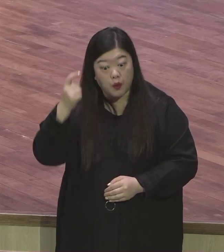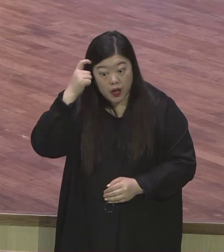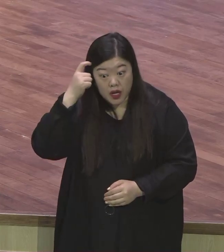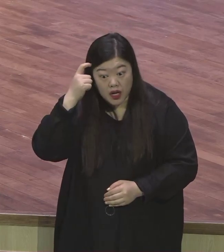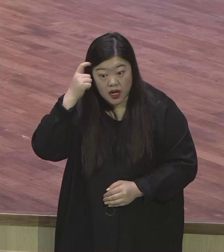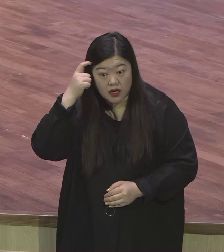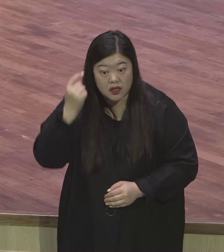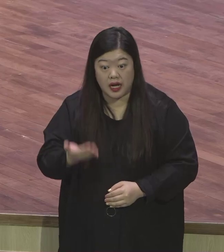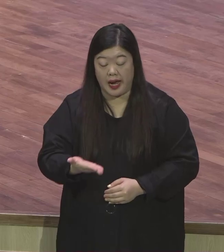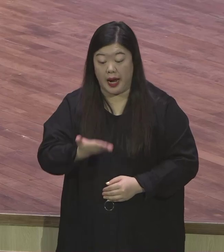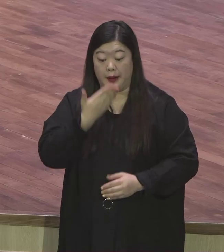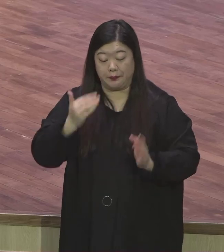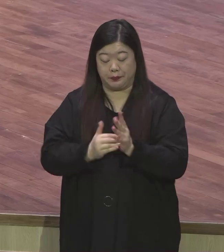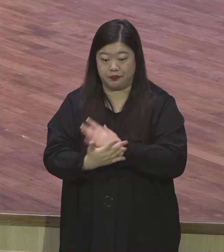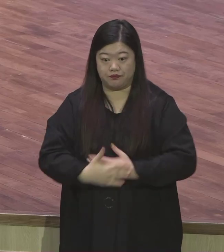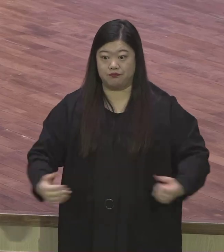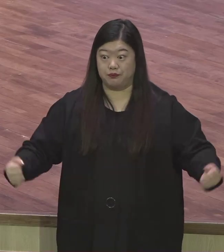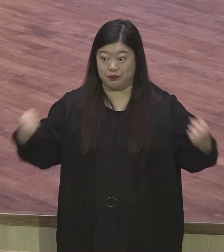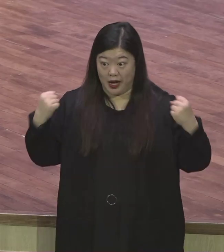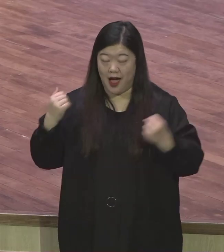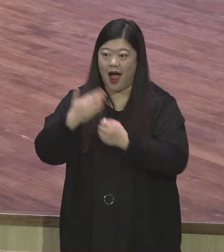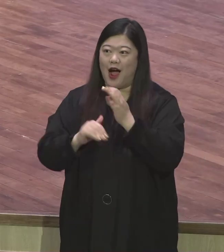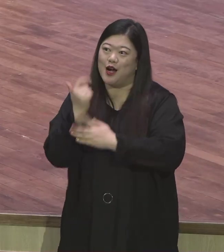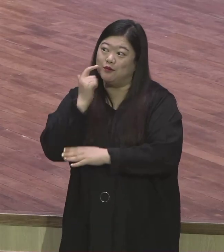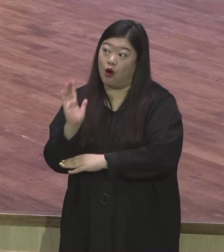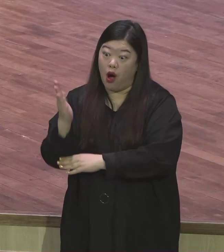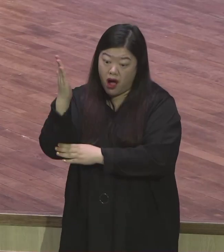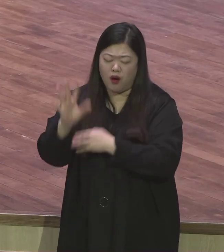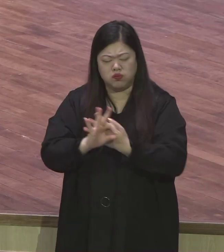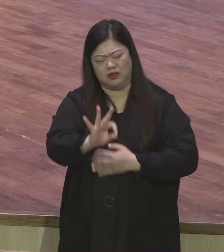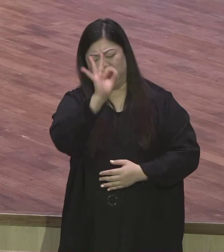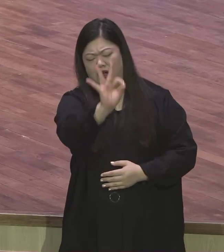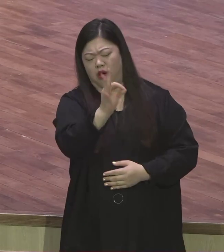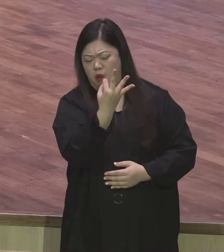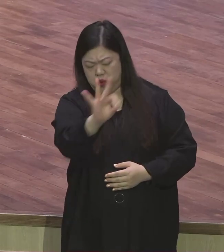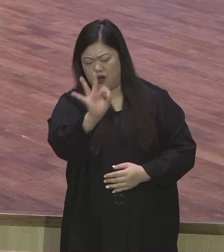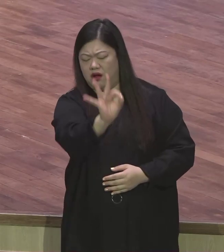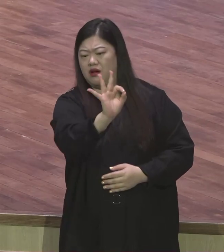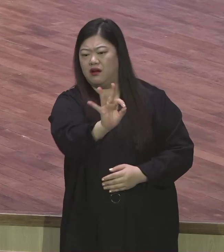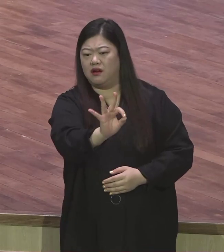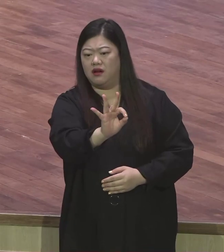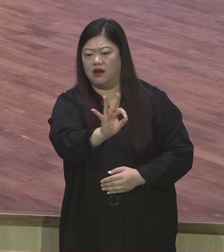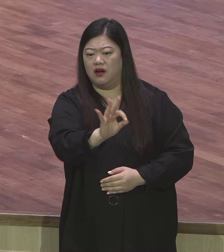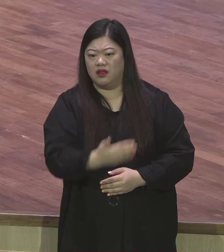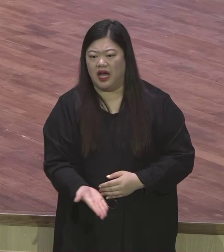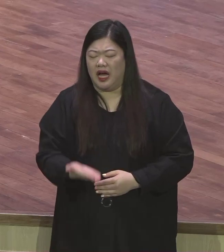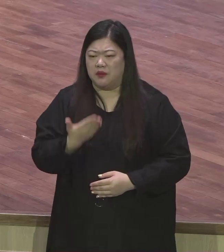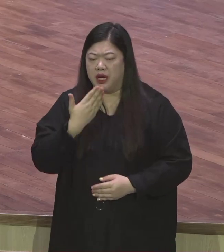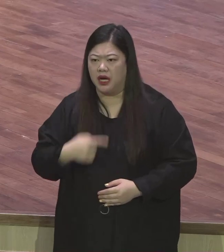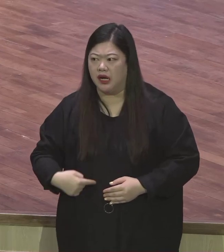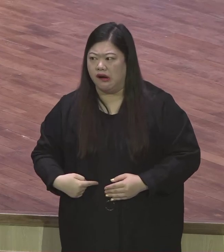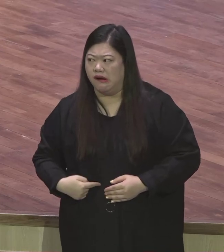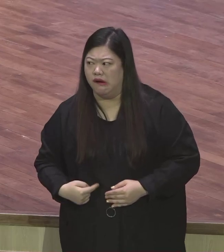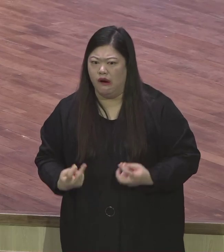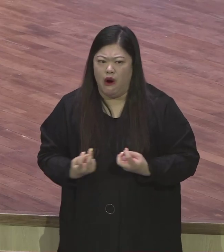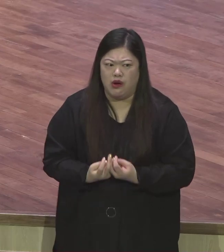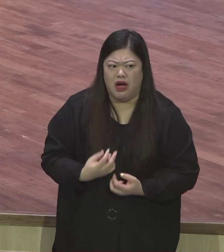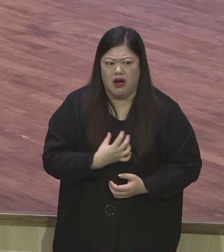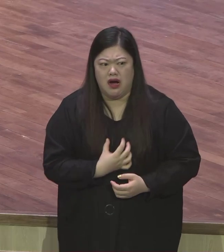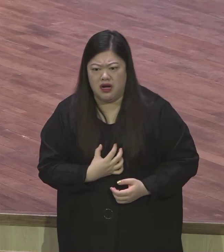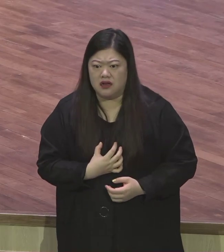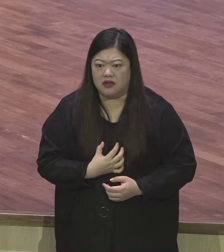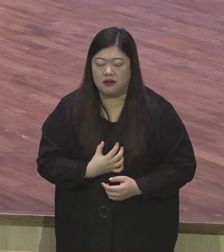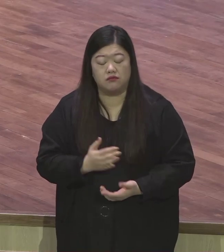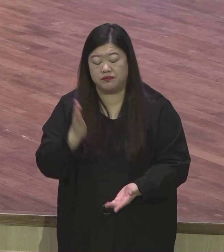목적이 하나님의 영광에 있음을 설파해서 오늘 우리가 읽은 본문 말씀 그런즉 너희가